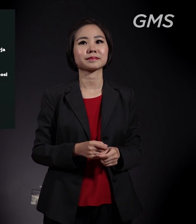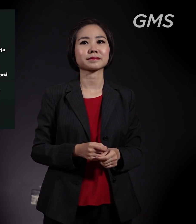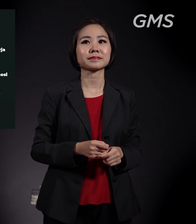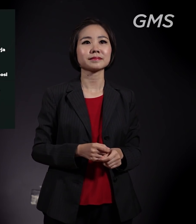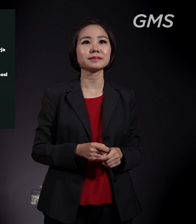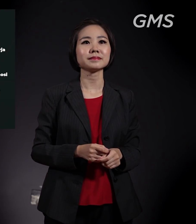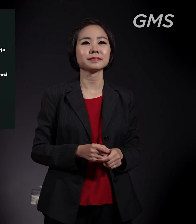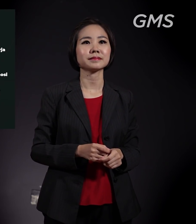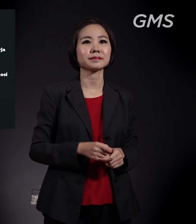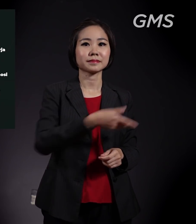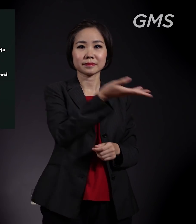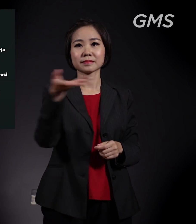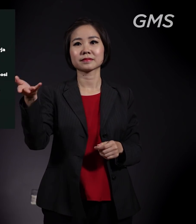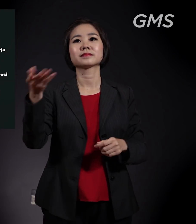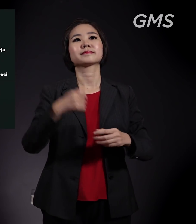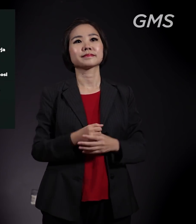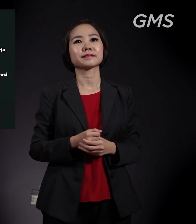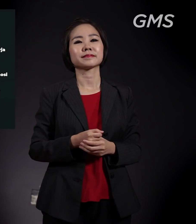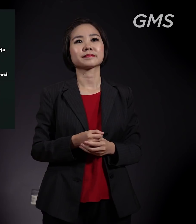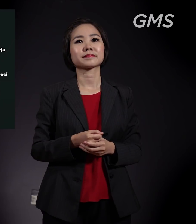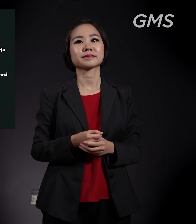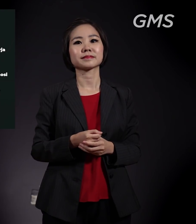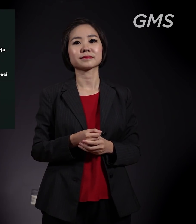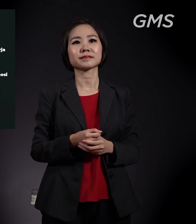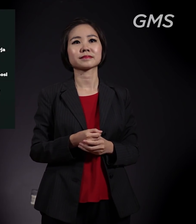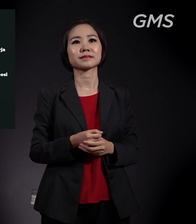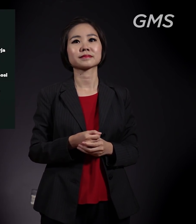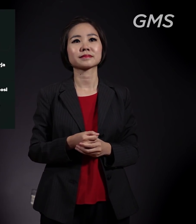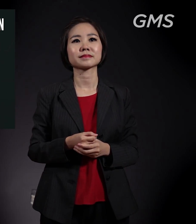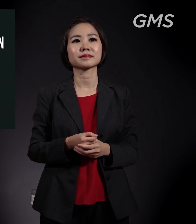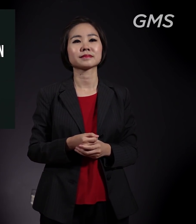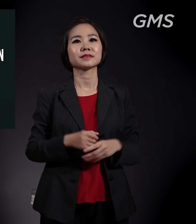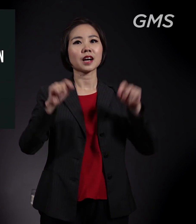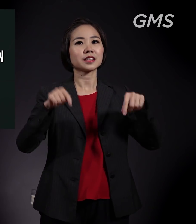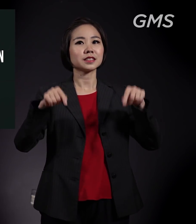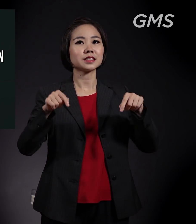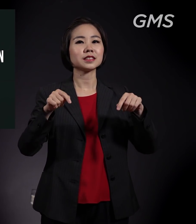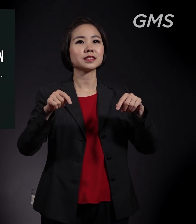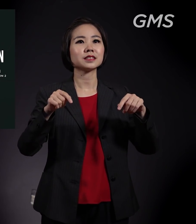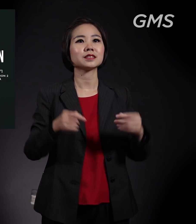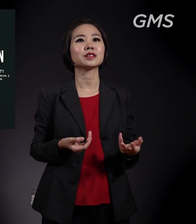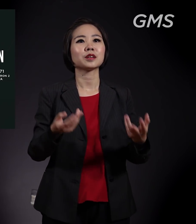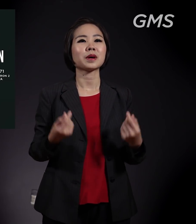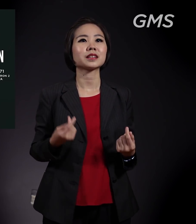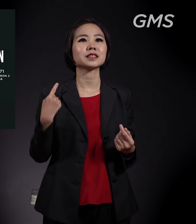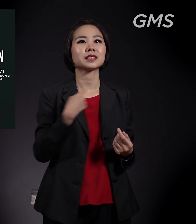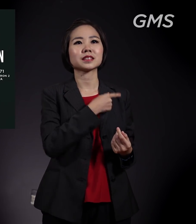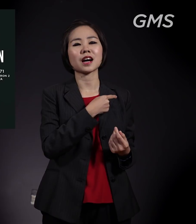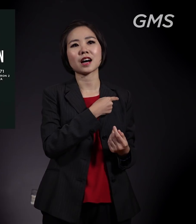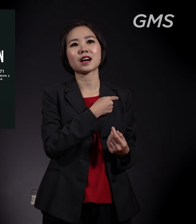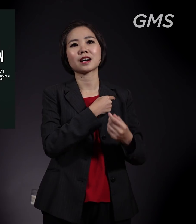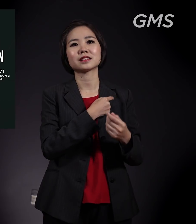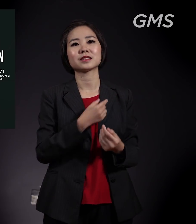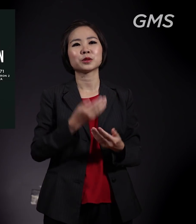Biscon yang ada di aplikasi GMS Church. Hari ini juga mari kita datang dengan hati yang